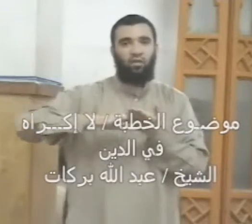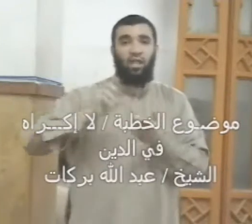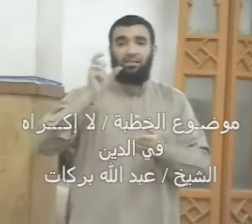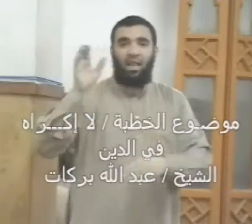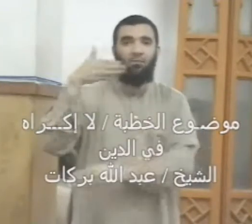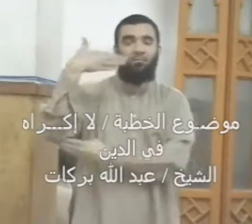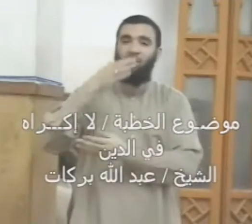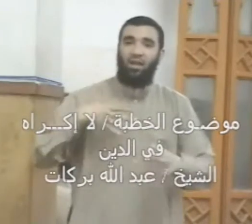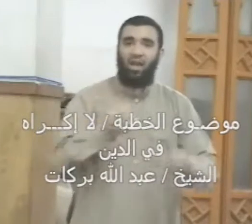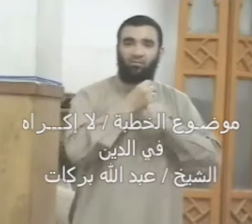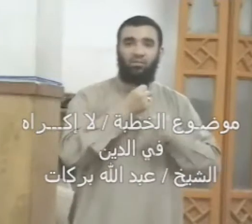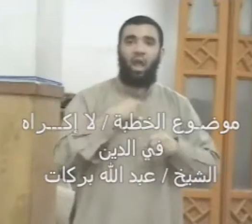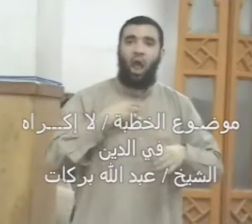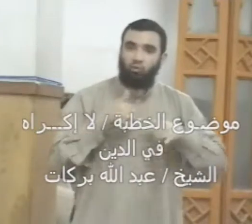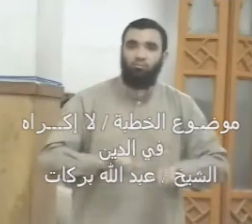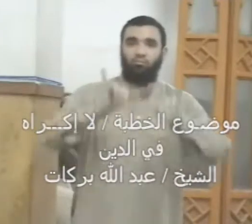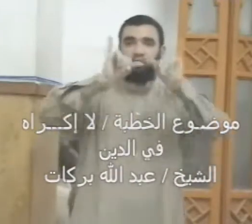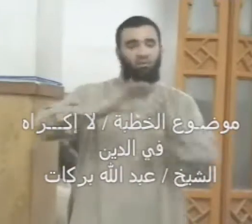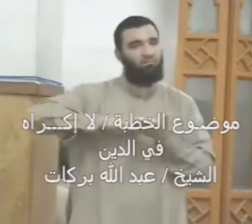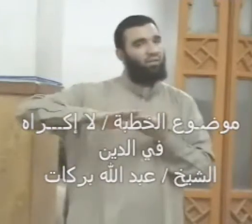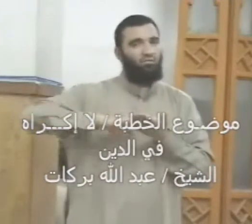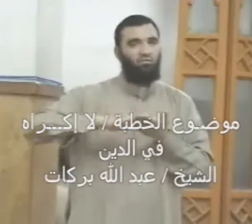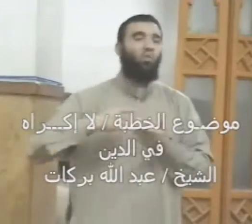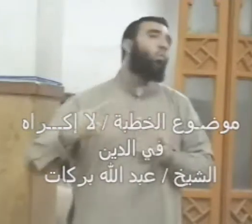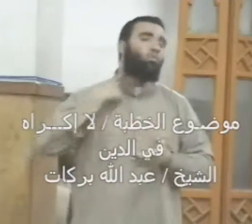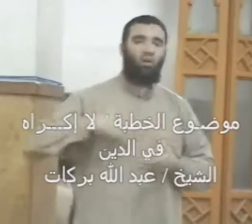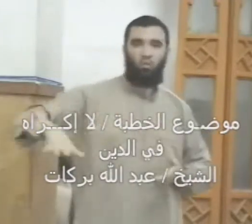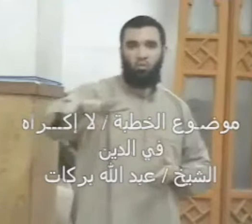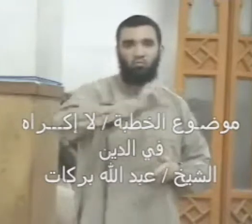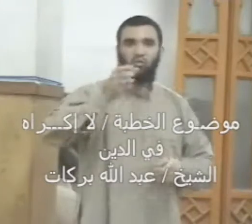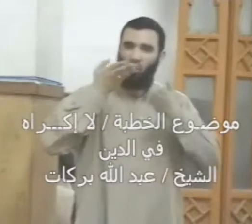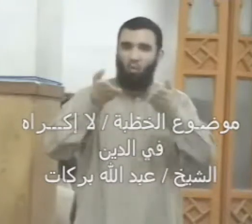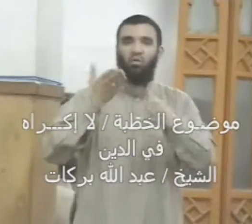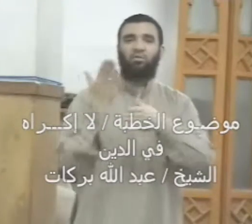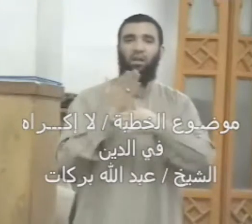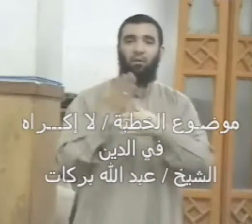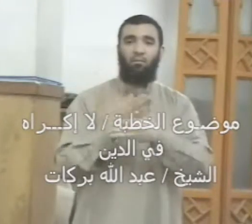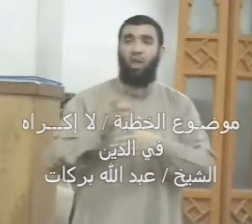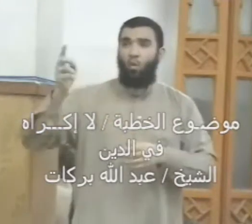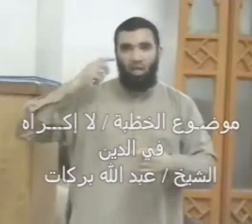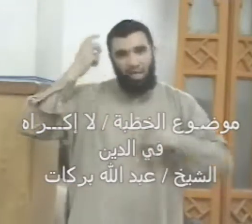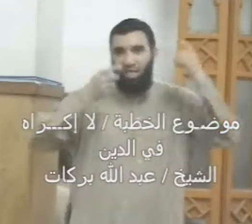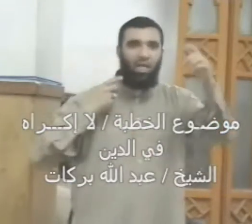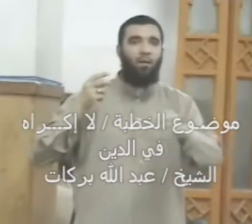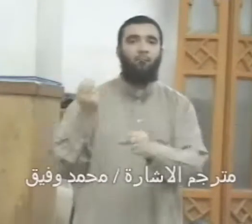الدين إقامة صحيحة ما استطاع هؤلاء أن يلعبوا بعقولنا ولا